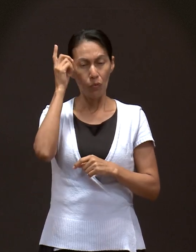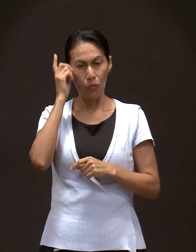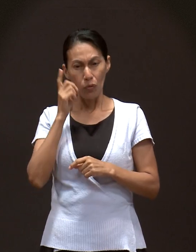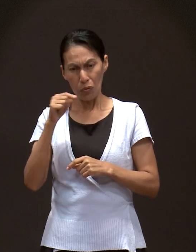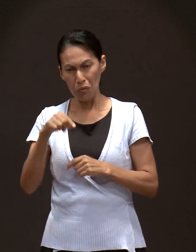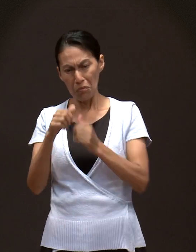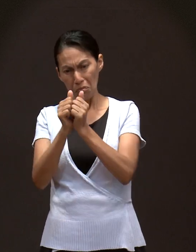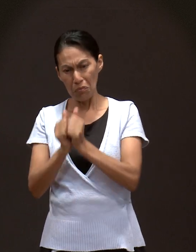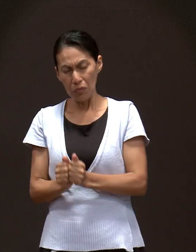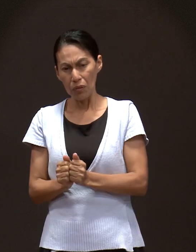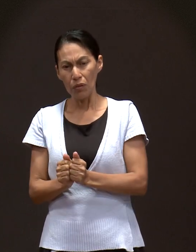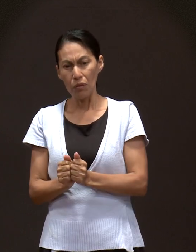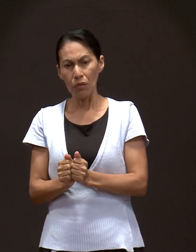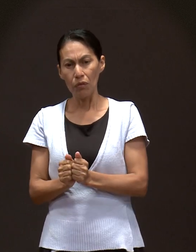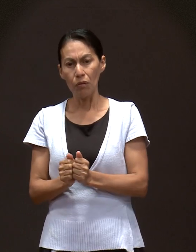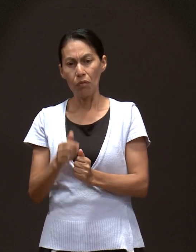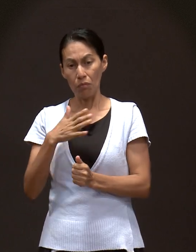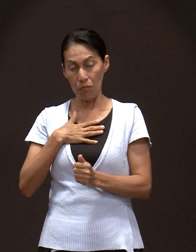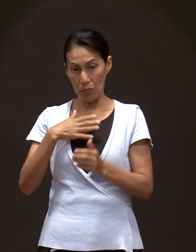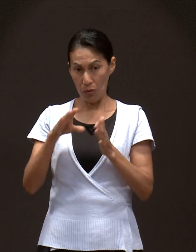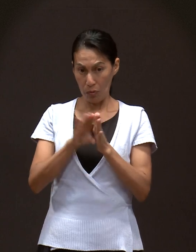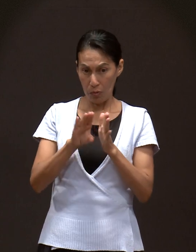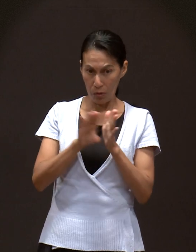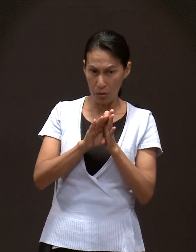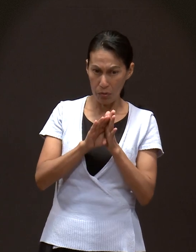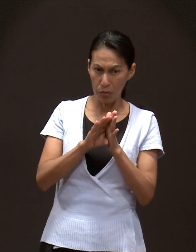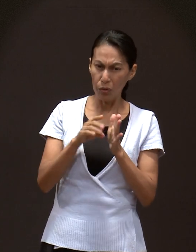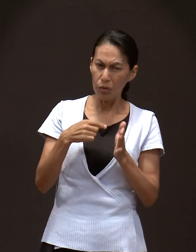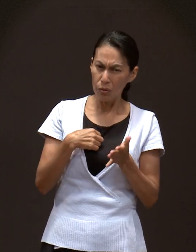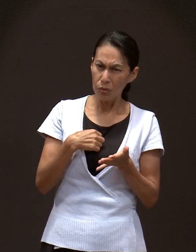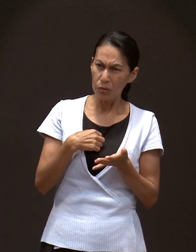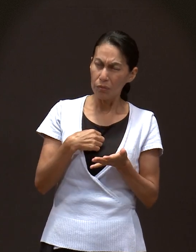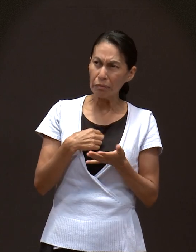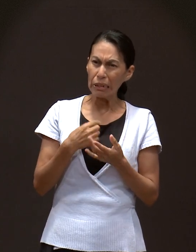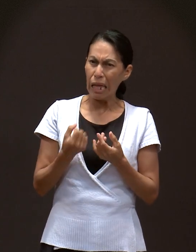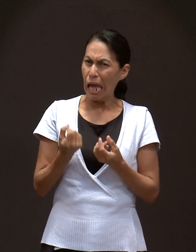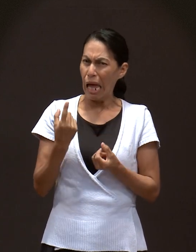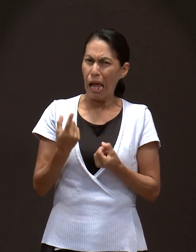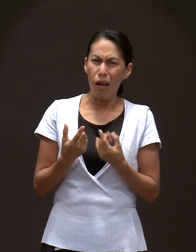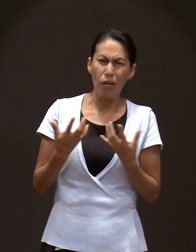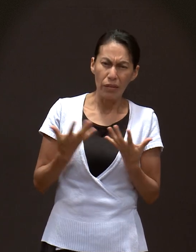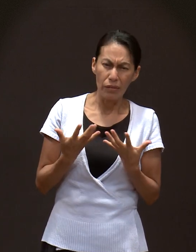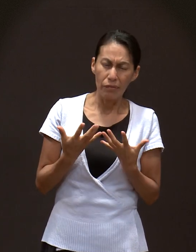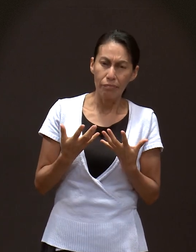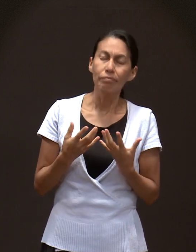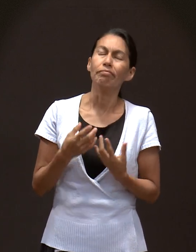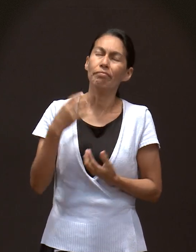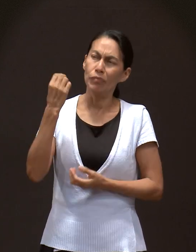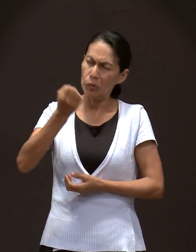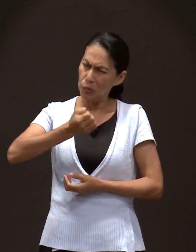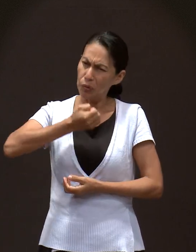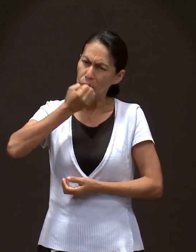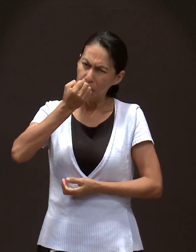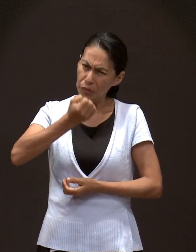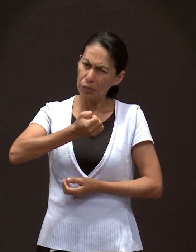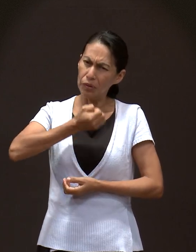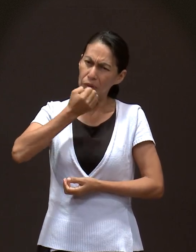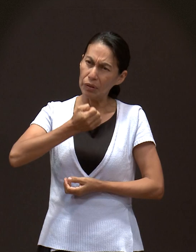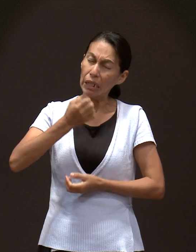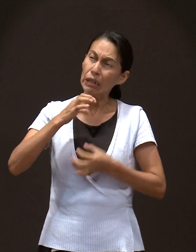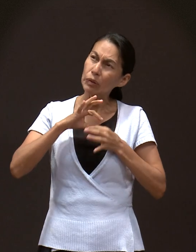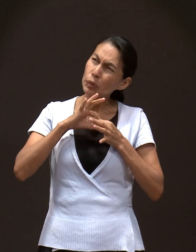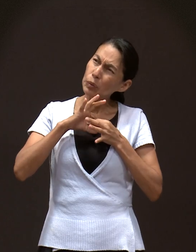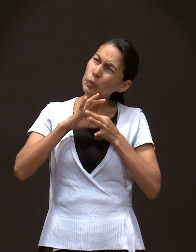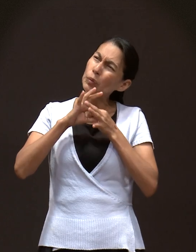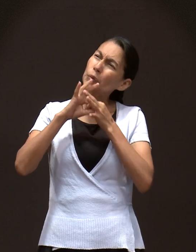interna los cuatro años que ya llevo aquí. Entonces, en mi cuarto dije, no, tengo que empezar a forjar en mí algo. Entonces, ha sido la